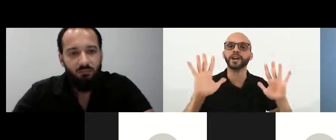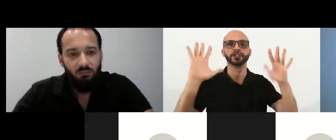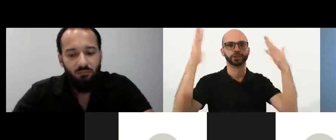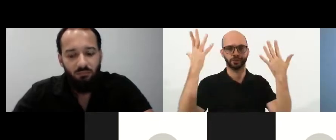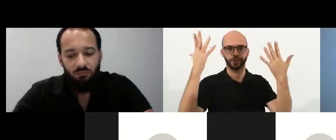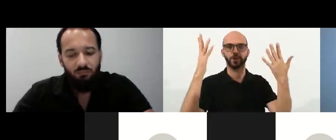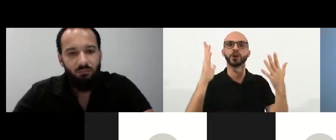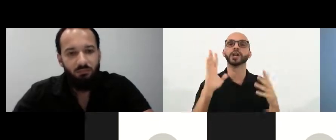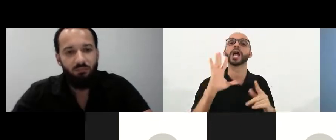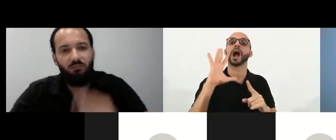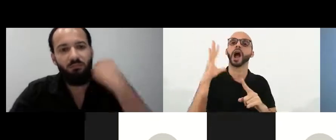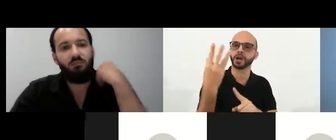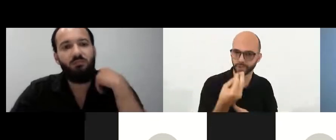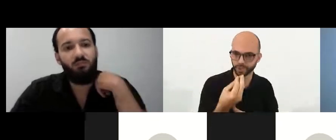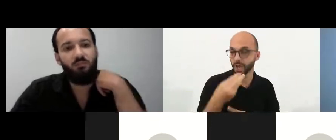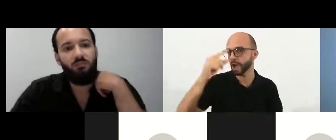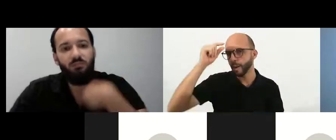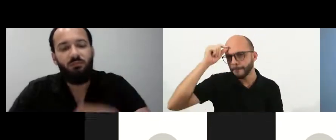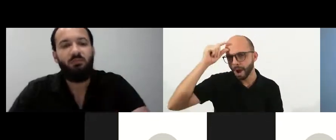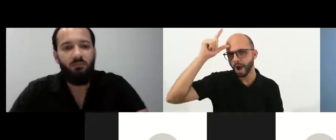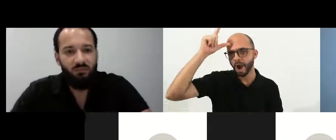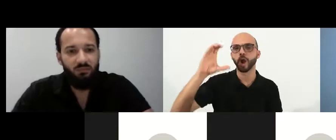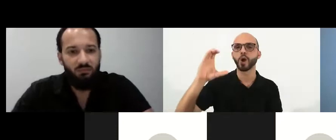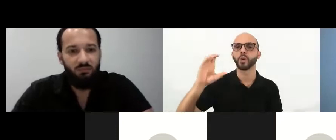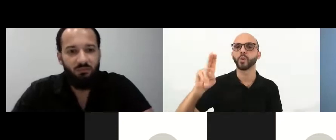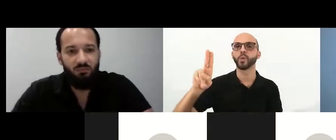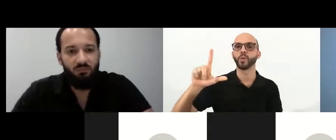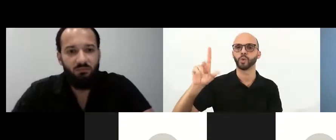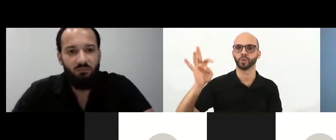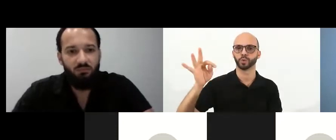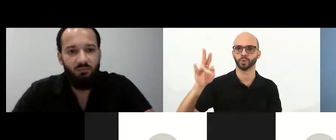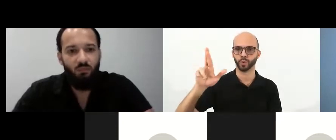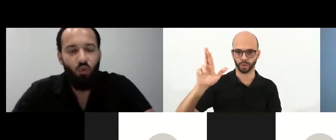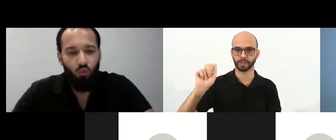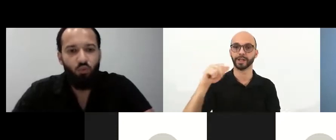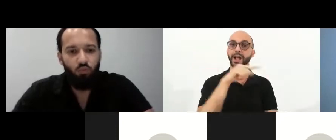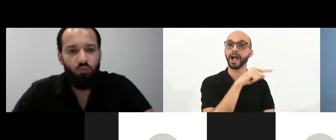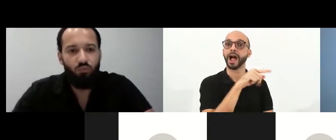da Uni para o Festival de Arte e Cultura,